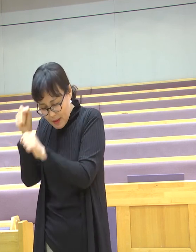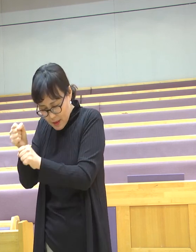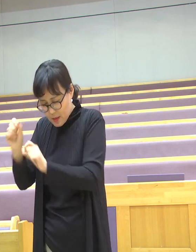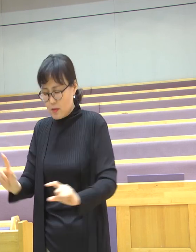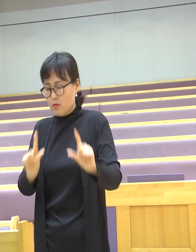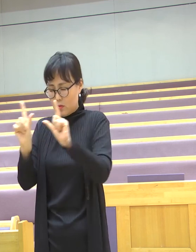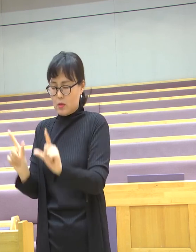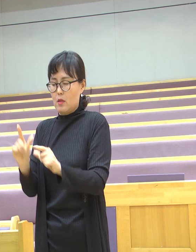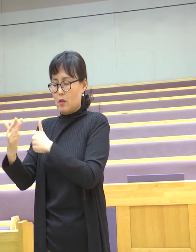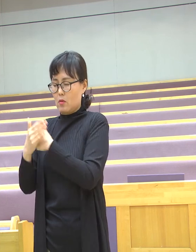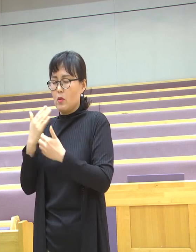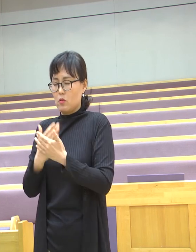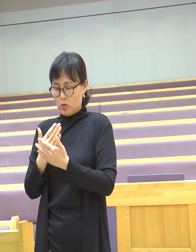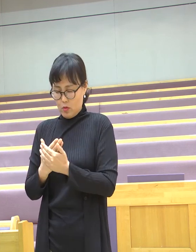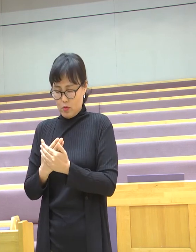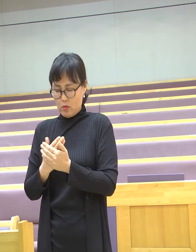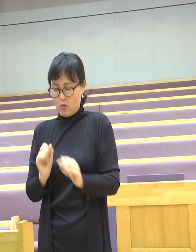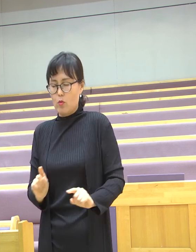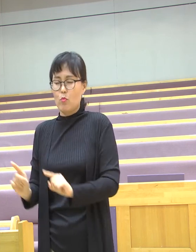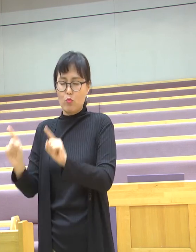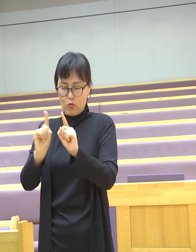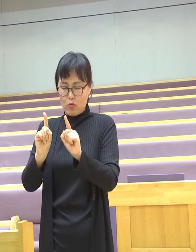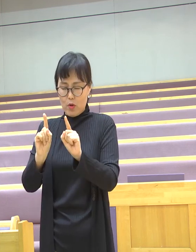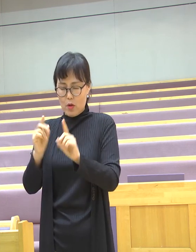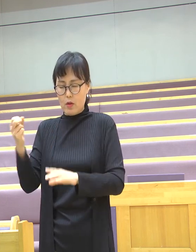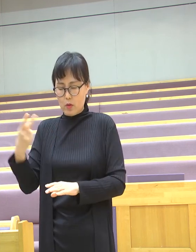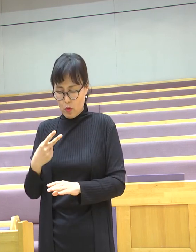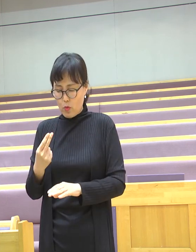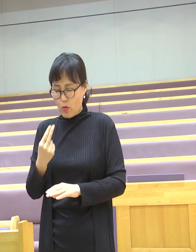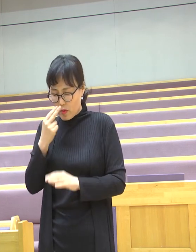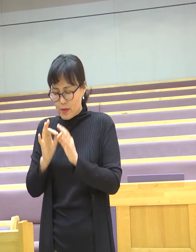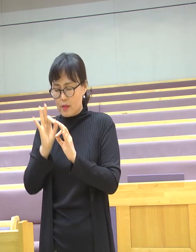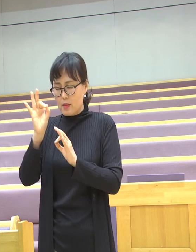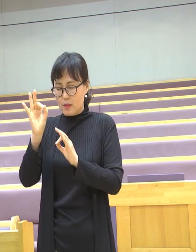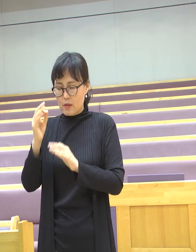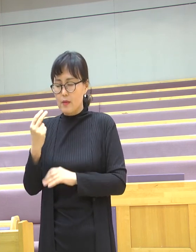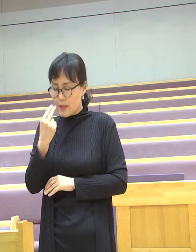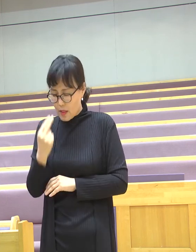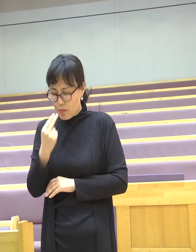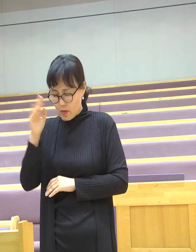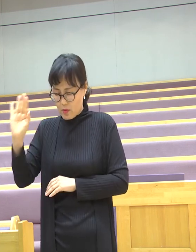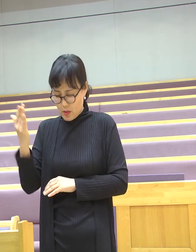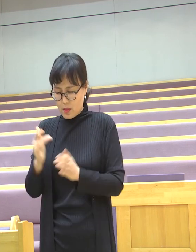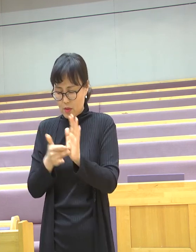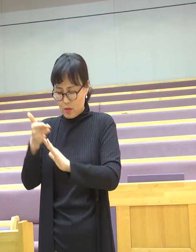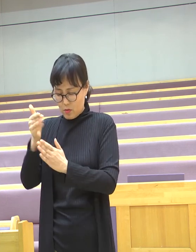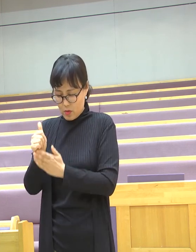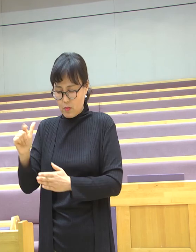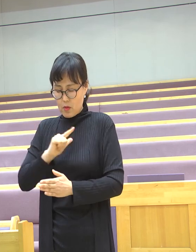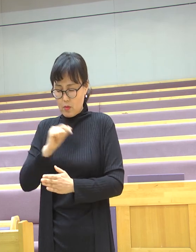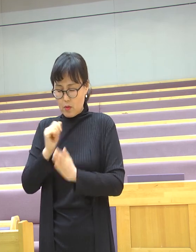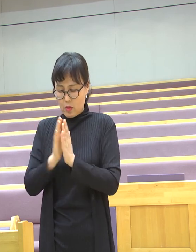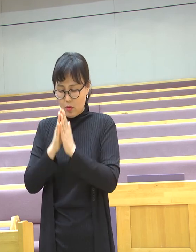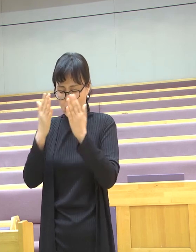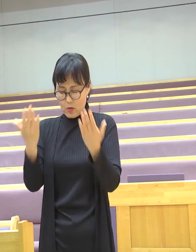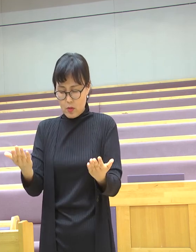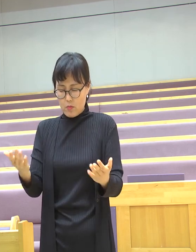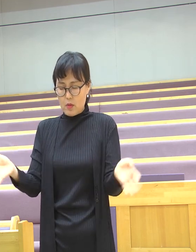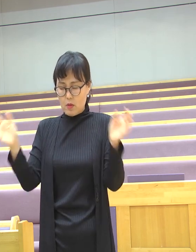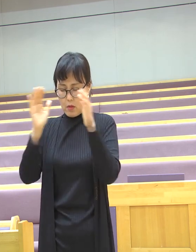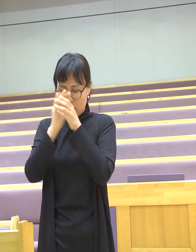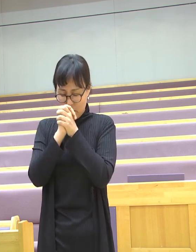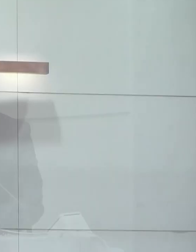의지하며 살아가게 하옵소서. 부활이요 생명 되신 예수님의 이름으로 기도합니다.